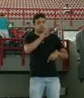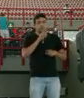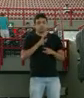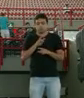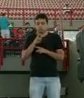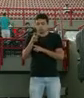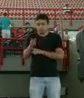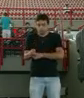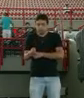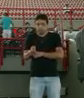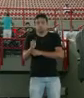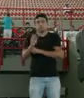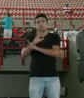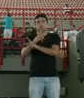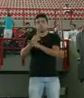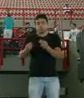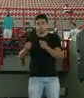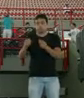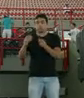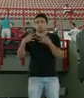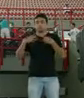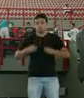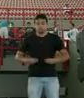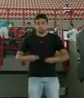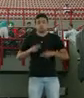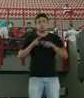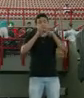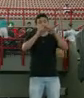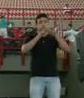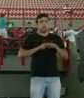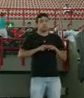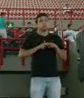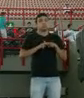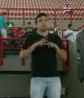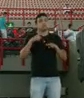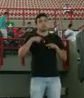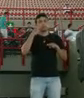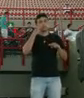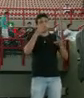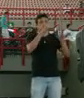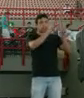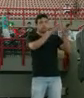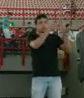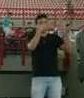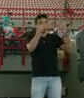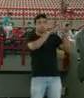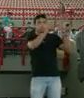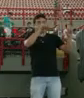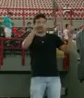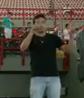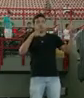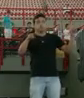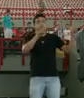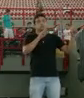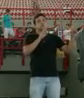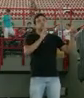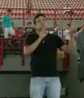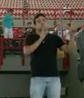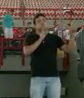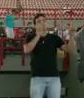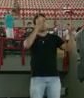em mamíferos. Aí diz, com base no gráfico e em seus conhecimentos sobre